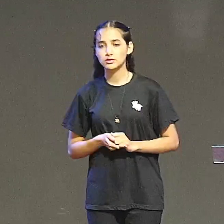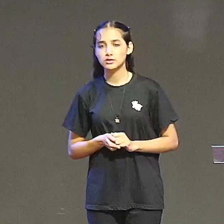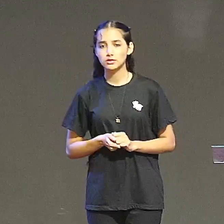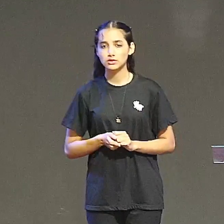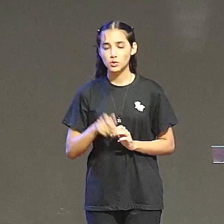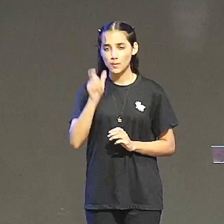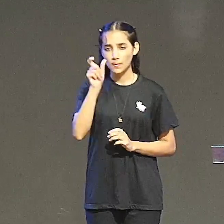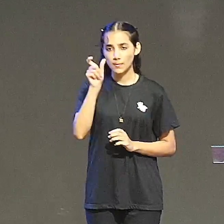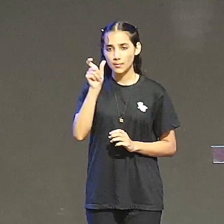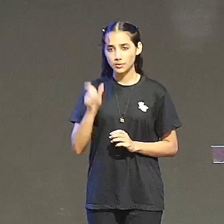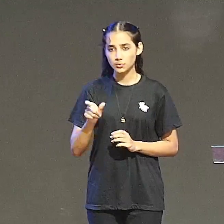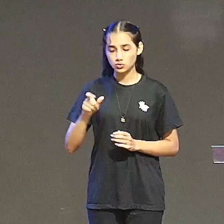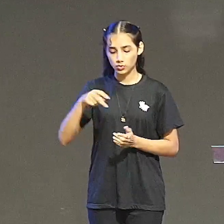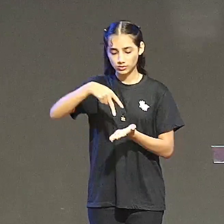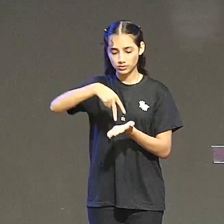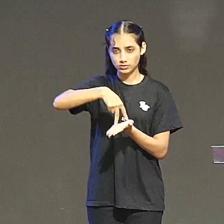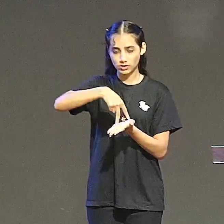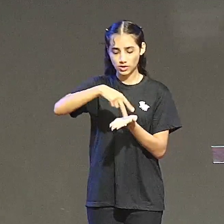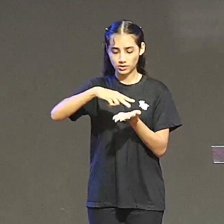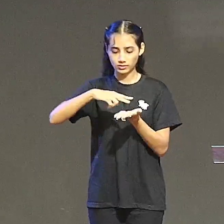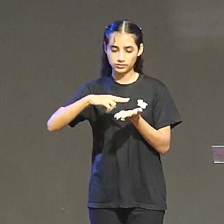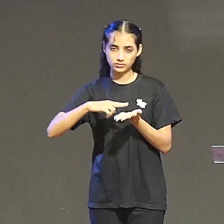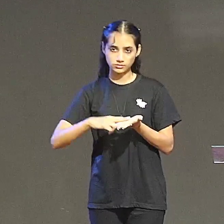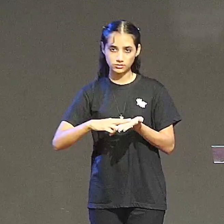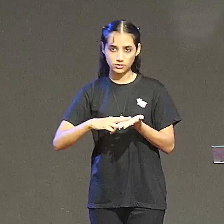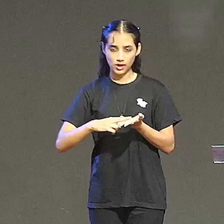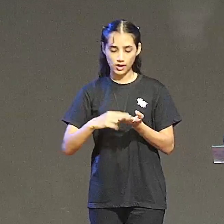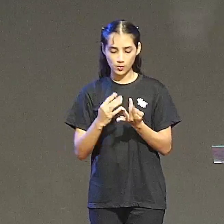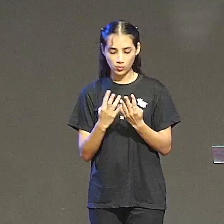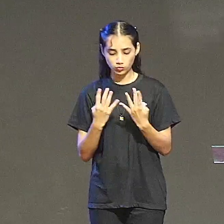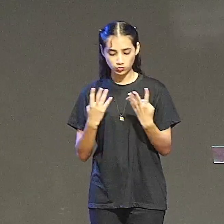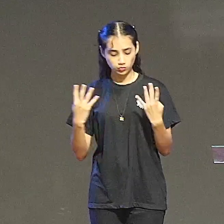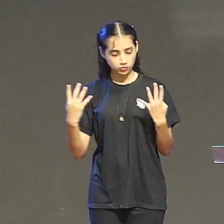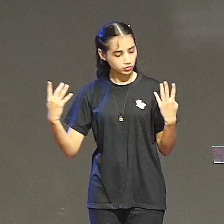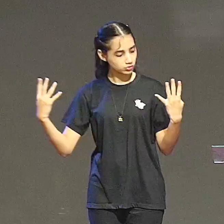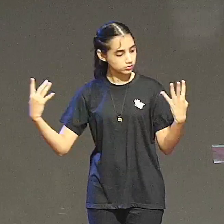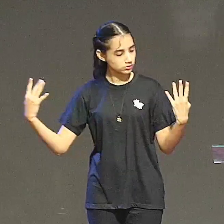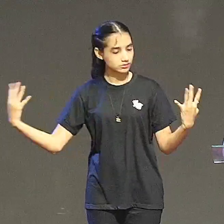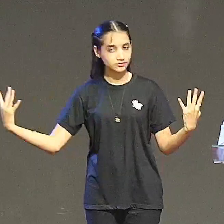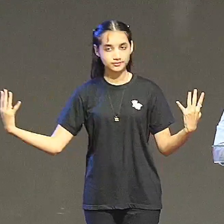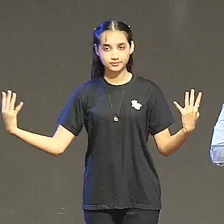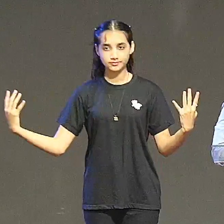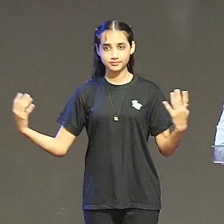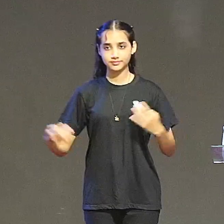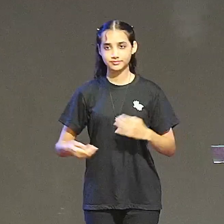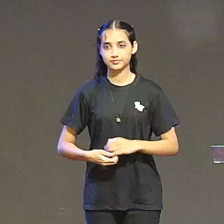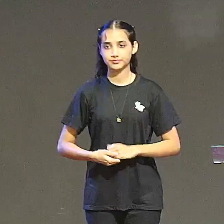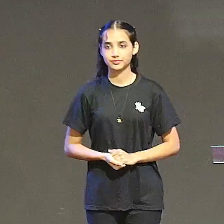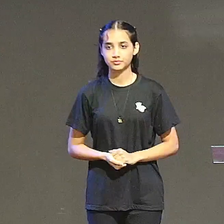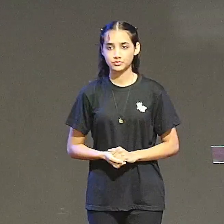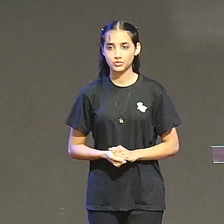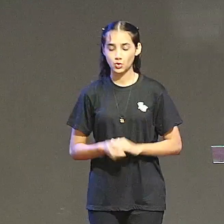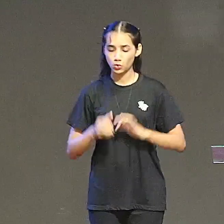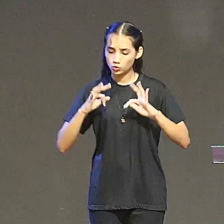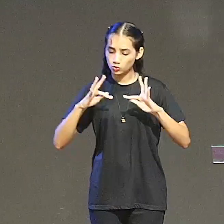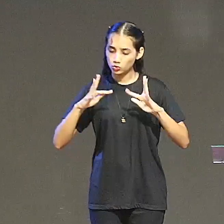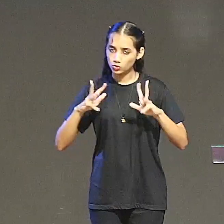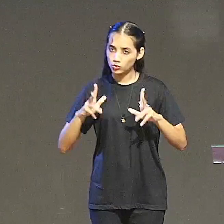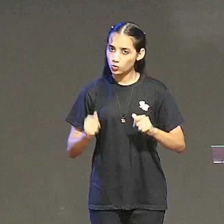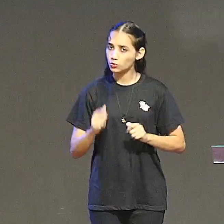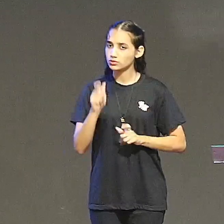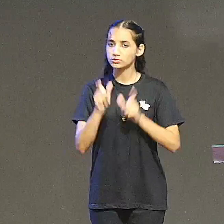encostando com o pé e vou fazendo uma fila uma fita gigantesca com esses 8 bilhões